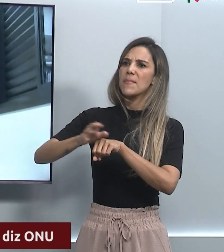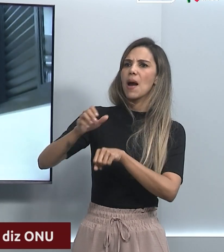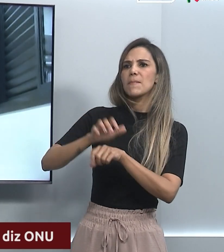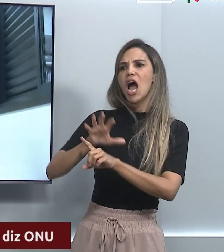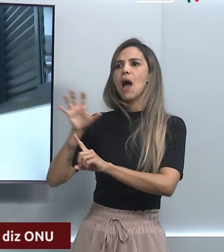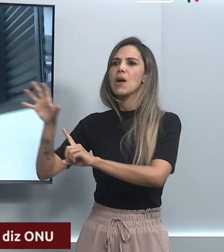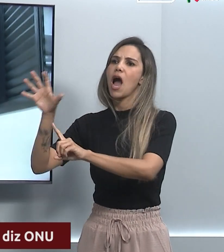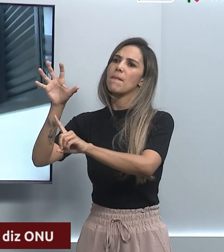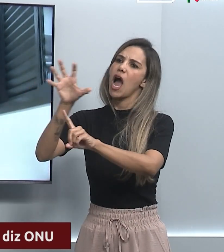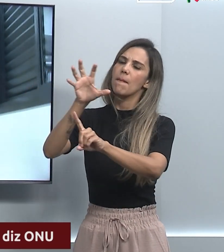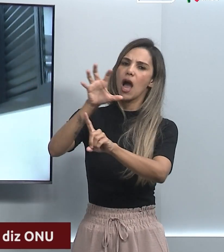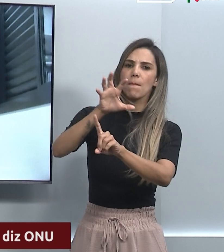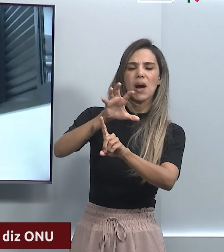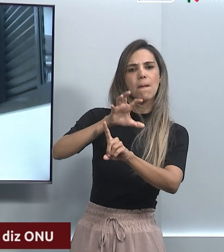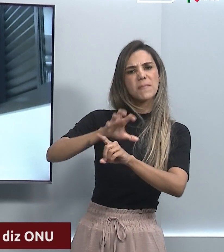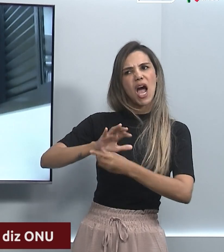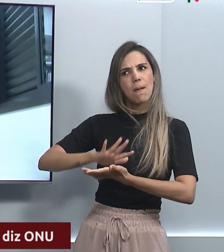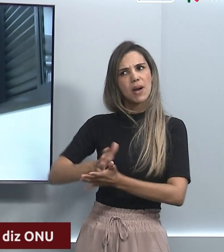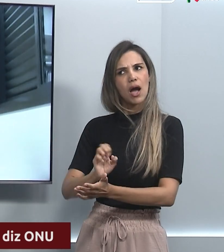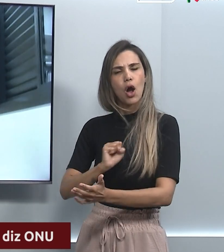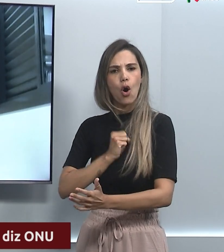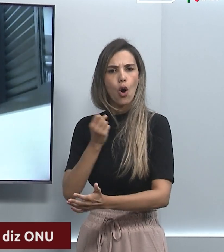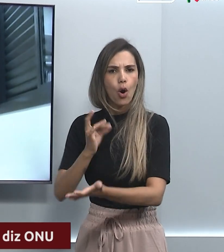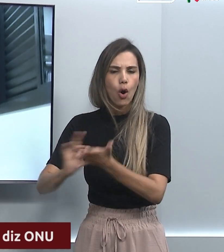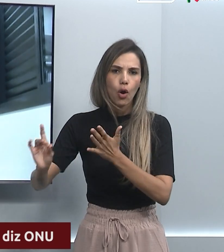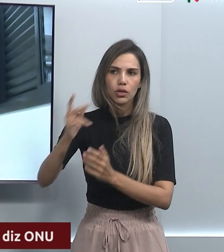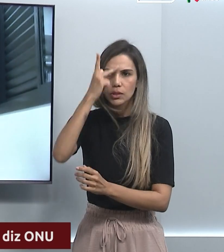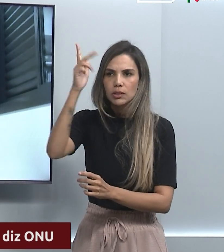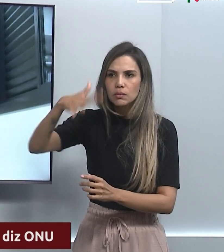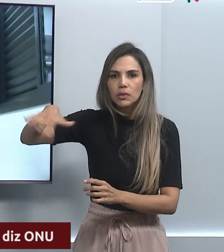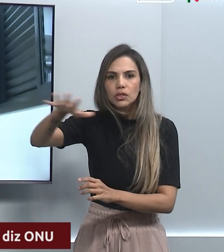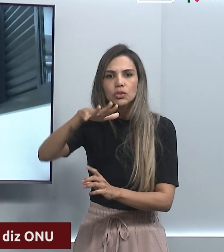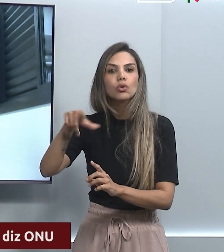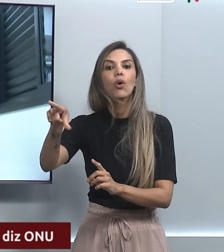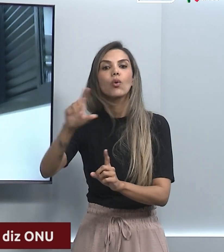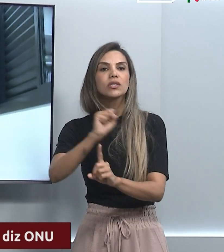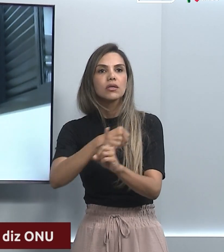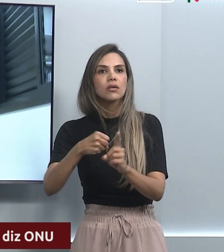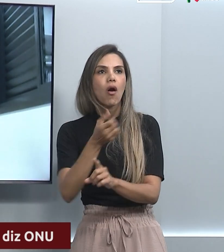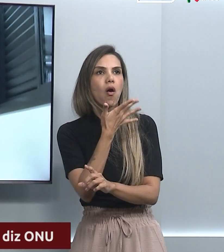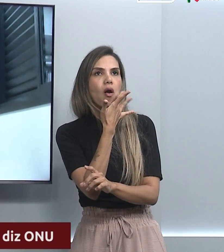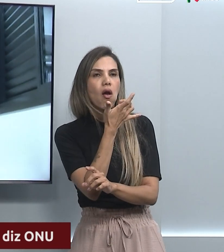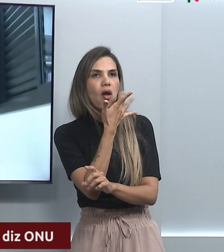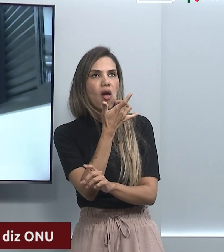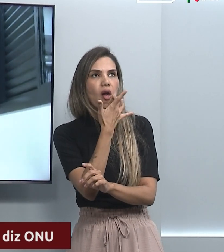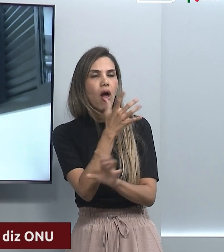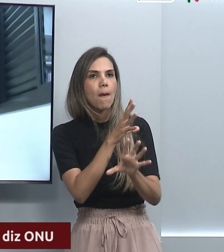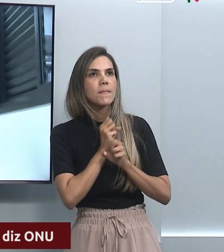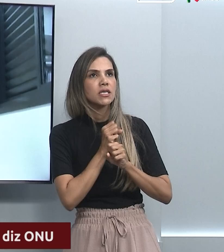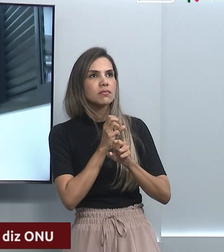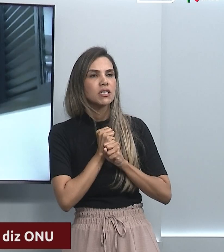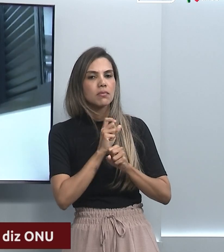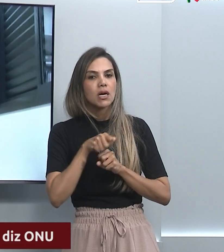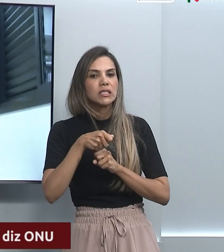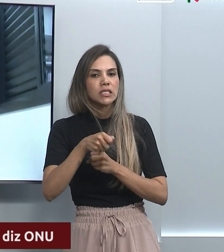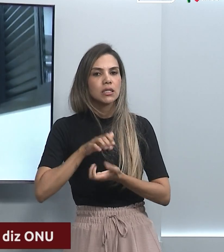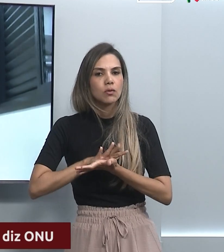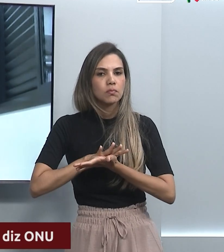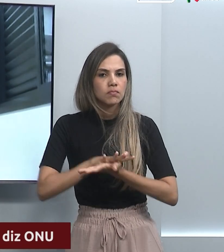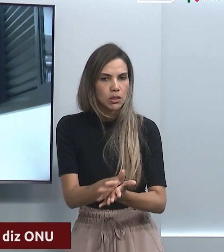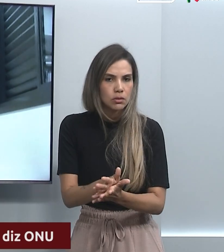de política, a sociedade, em alguma medida, também pode se voltar e cometer atos de xenofobia ou